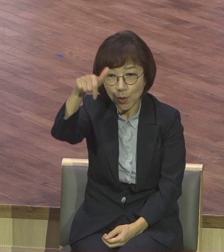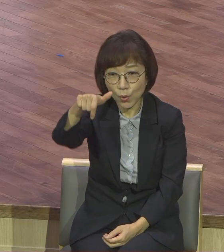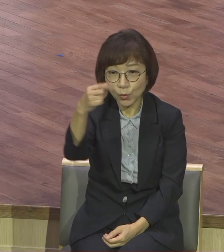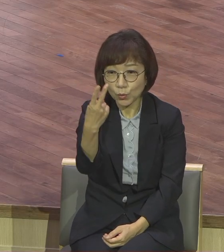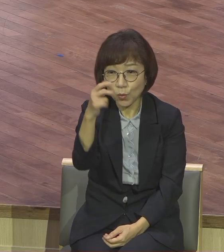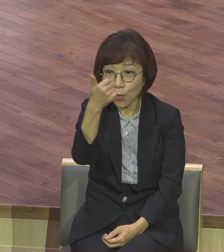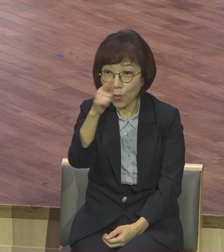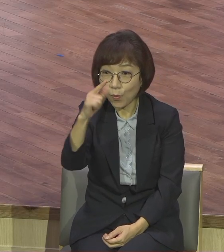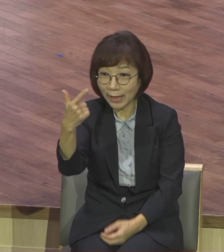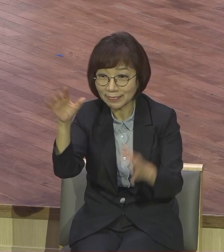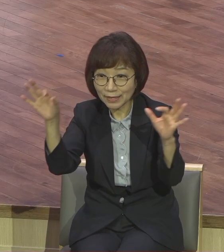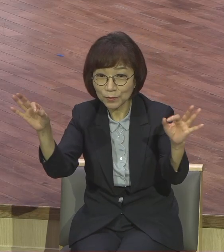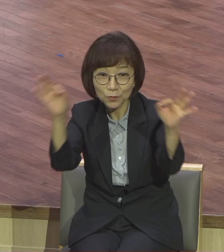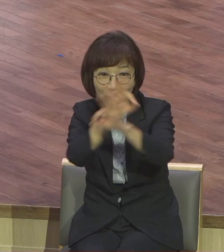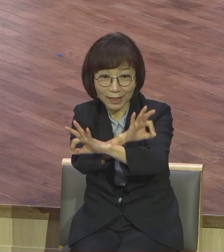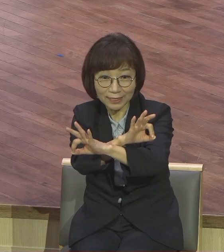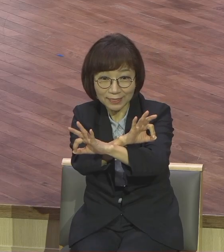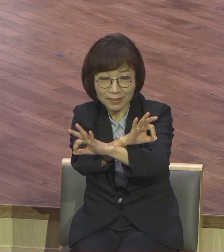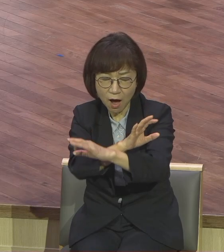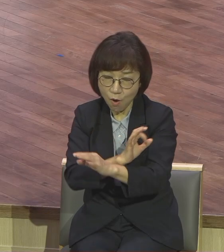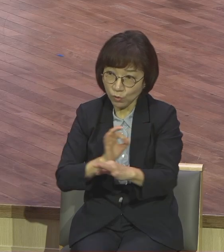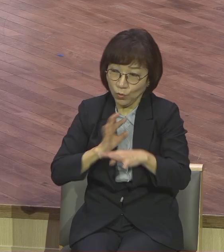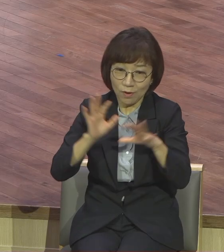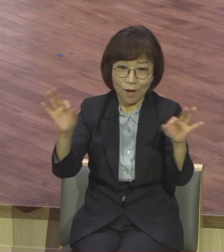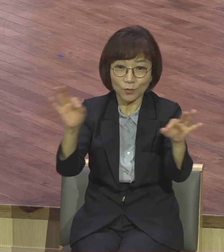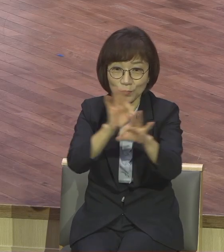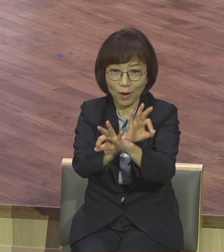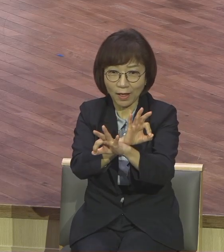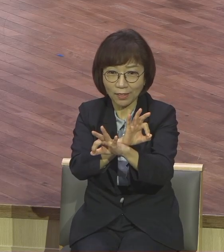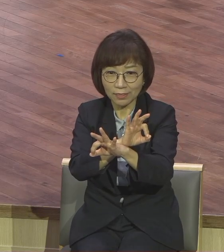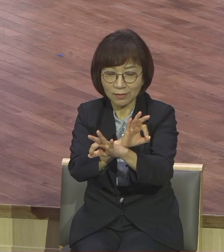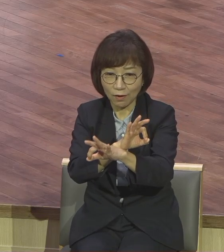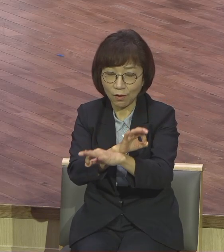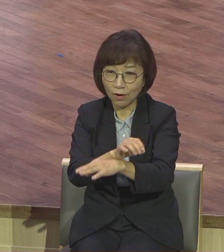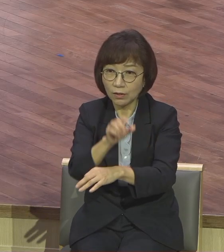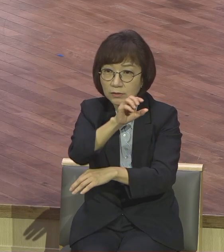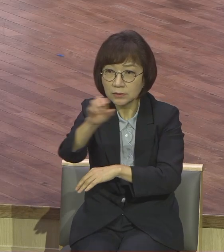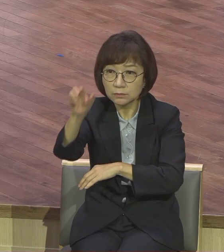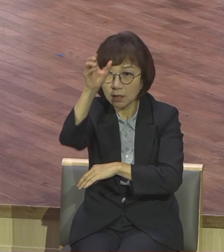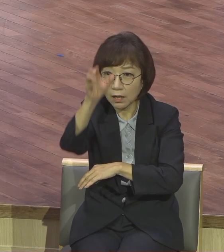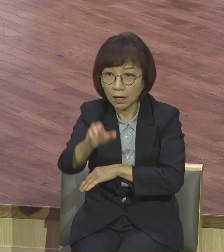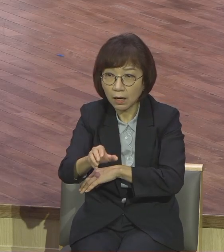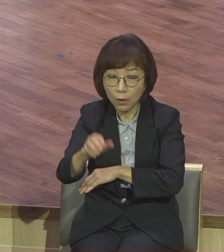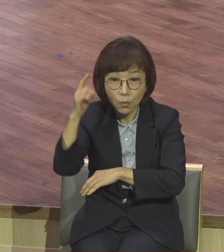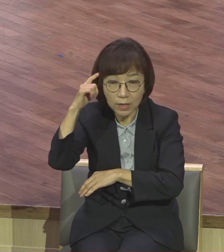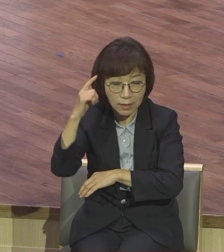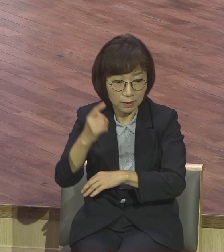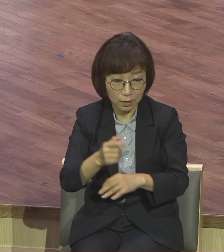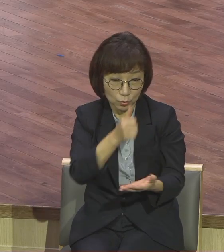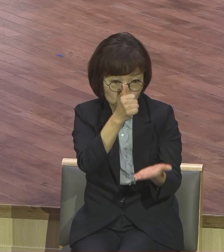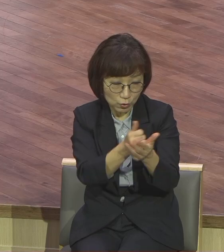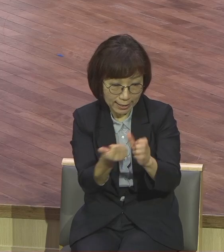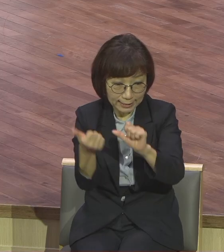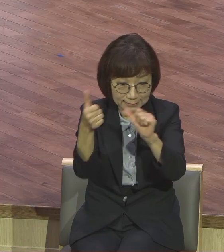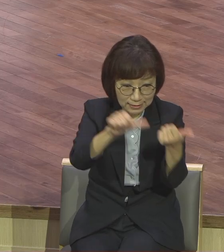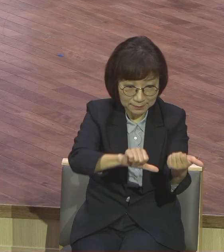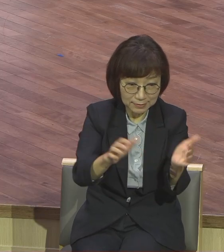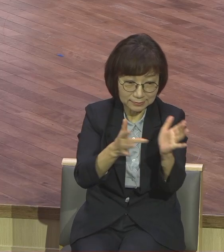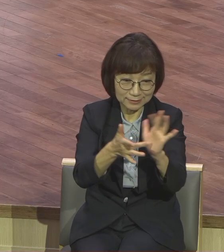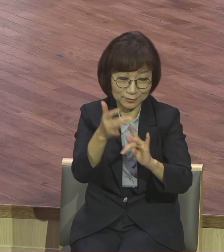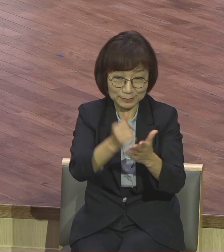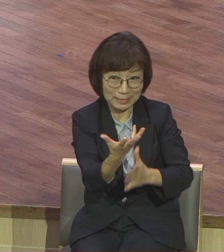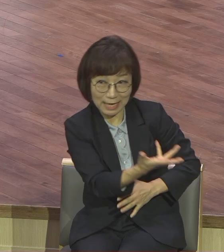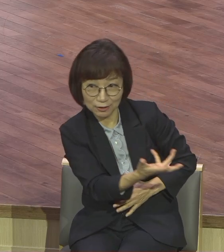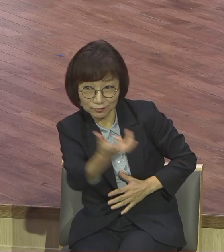자, 죄와 사망은 예수님이 가져가시고, 십자가에서 죄와 사망은 예수님 가져가시고